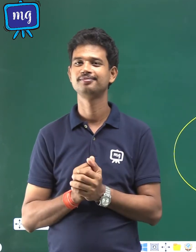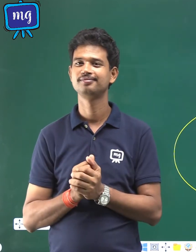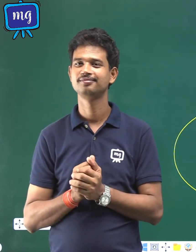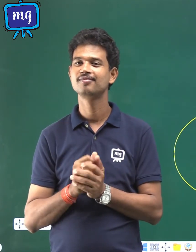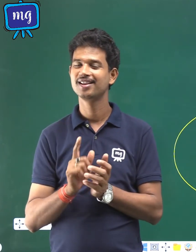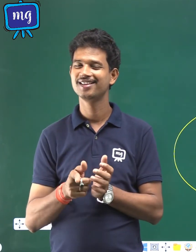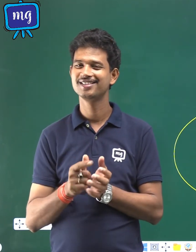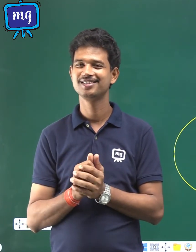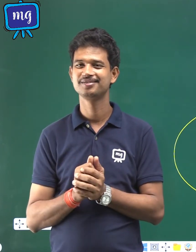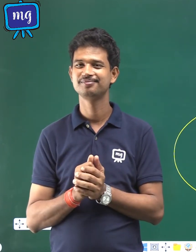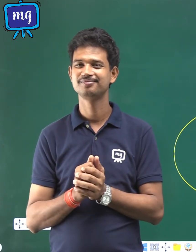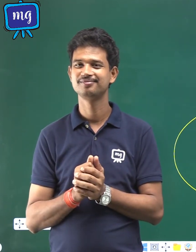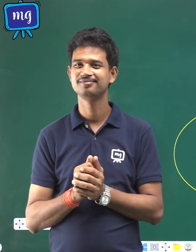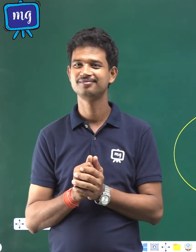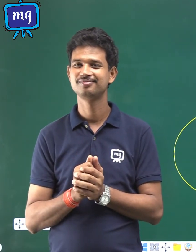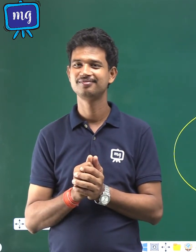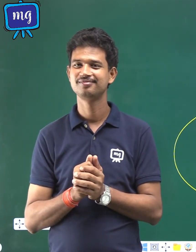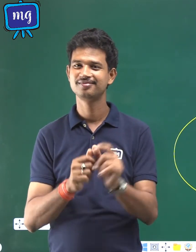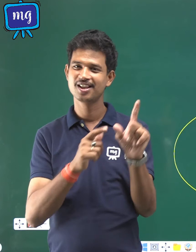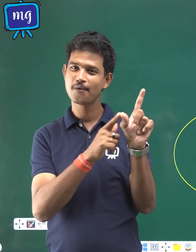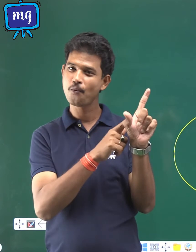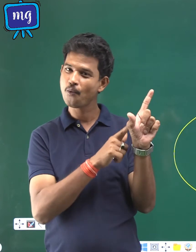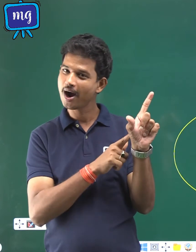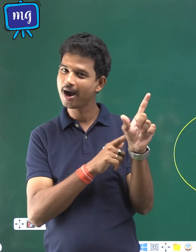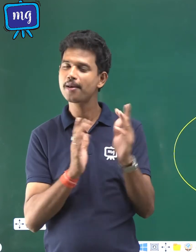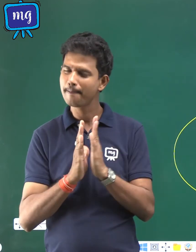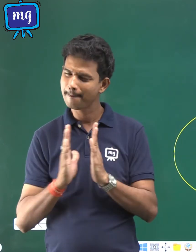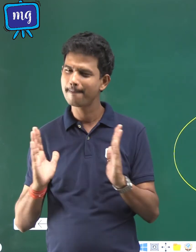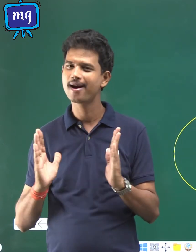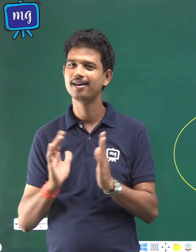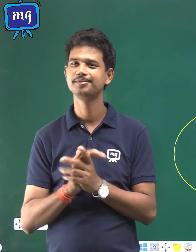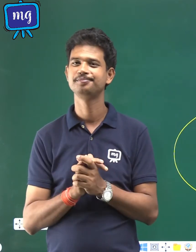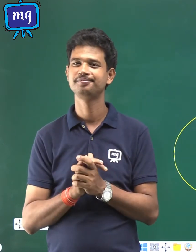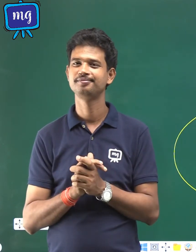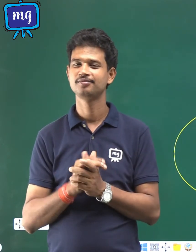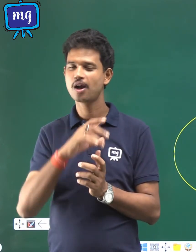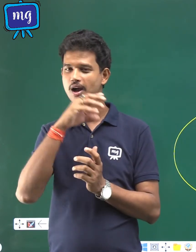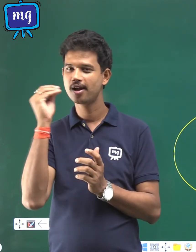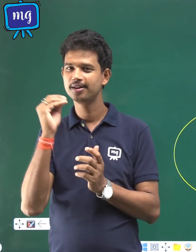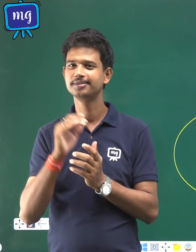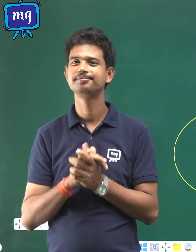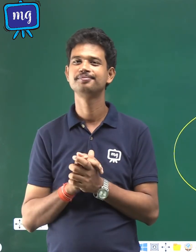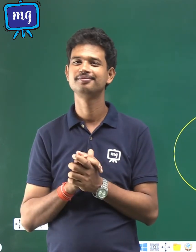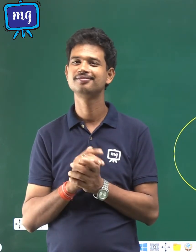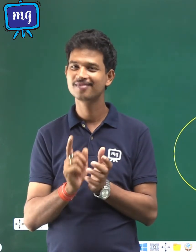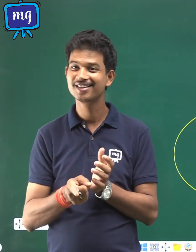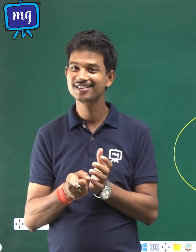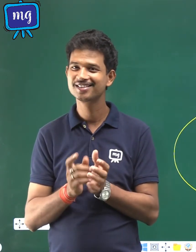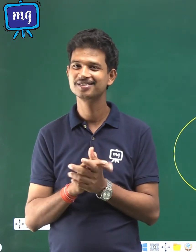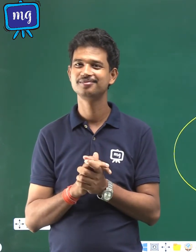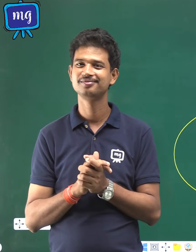this is capital Y and this